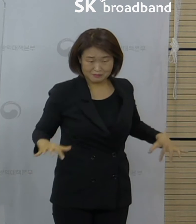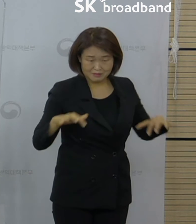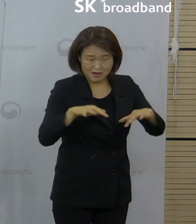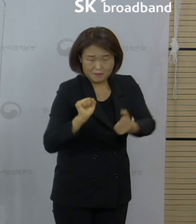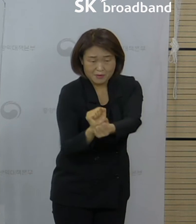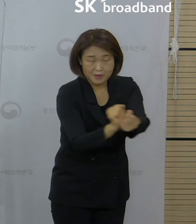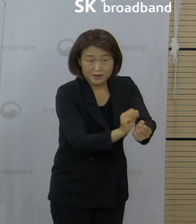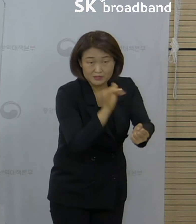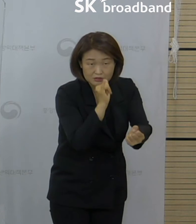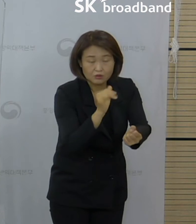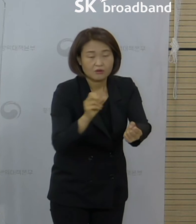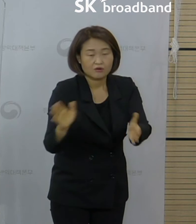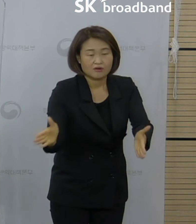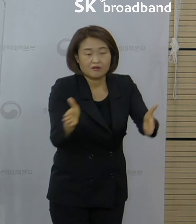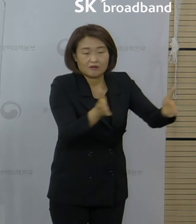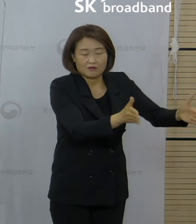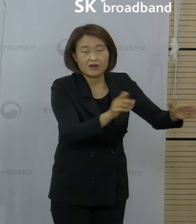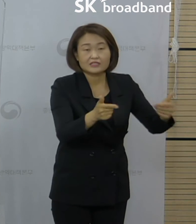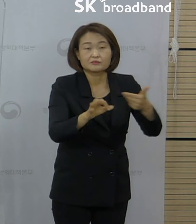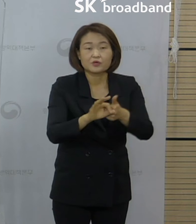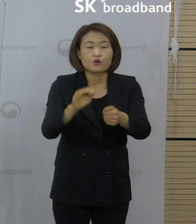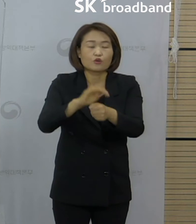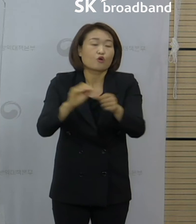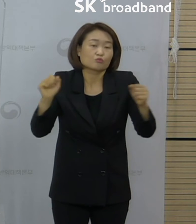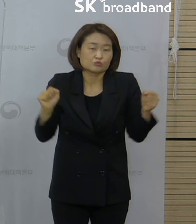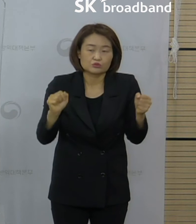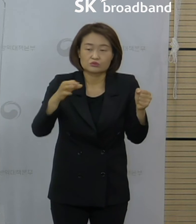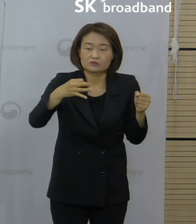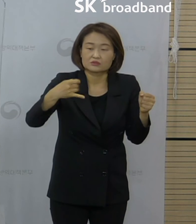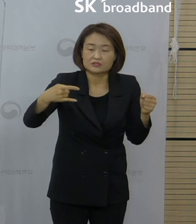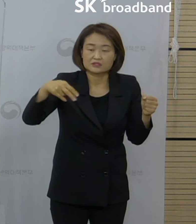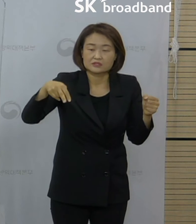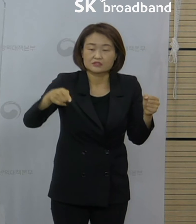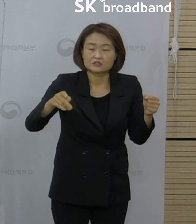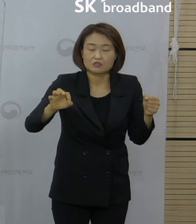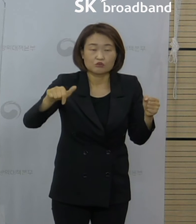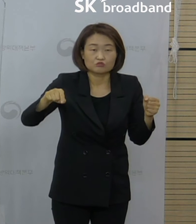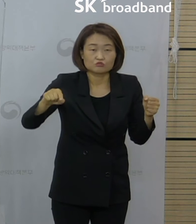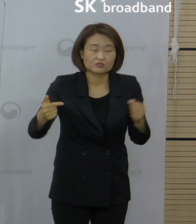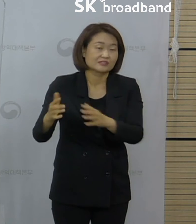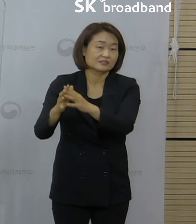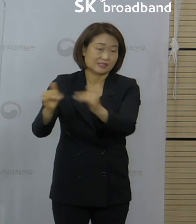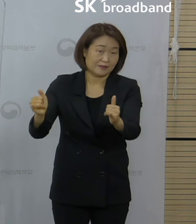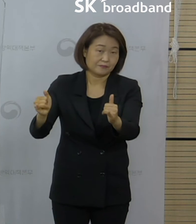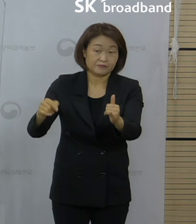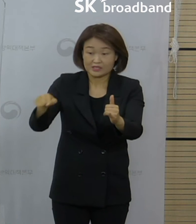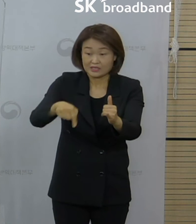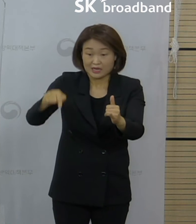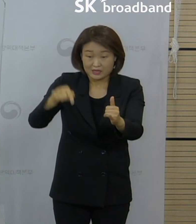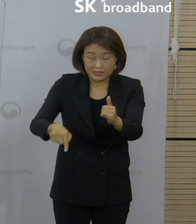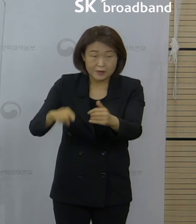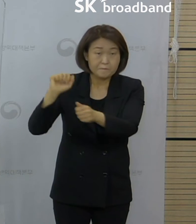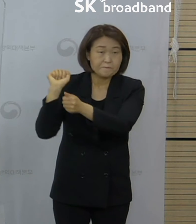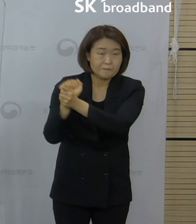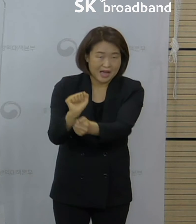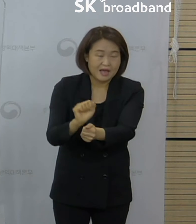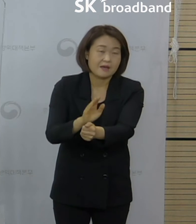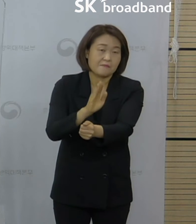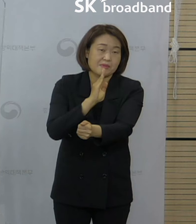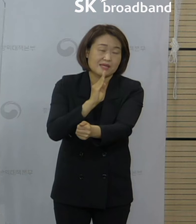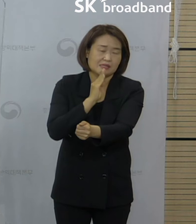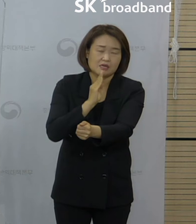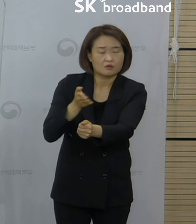예를 들어 또 경북권의 의성군 주민이라든지 따라서 환자가 만약 발생을 했는데